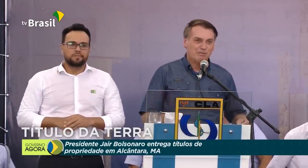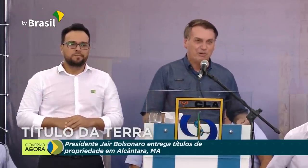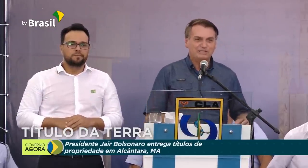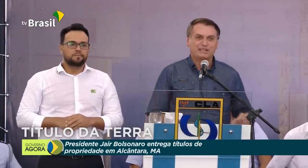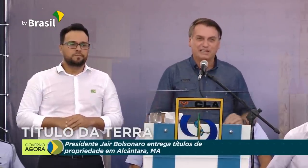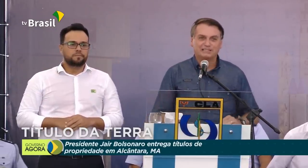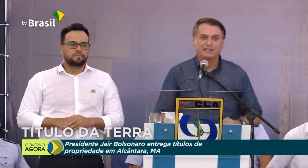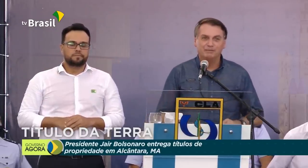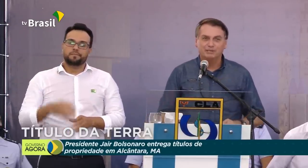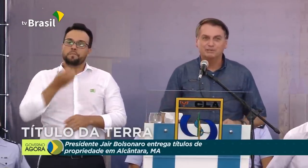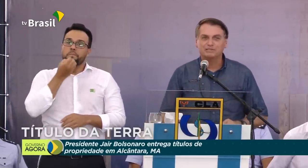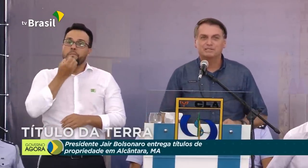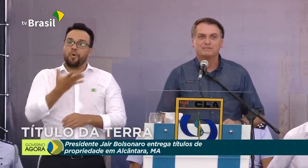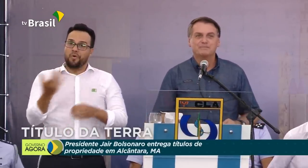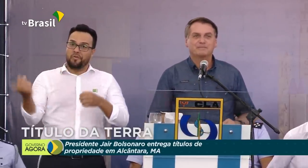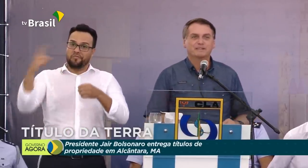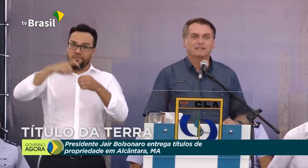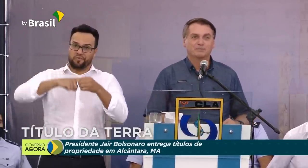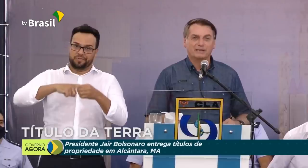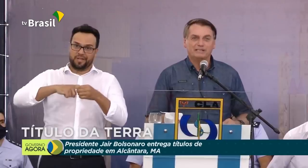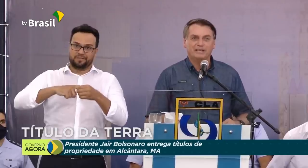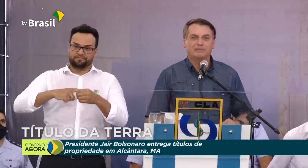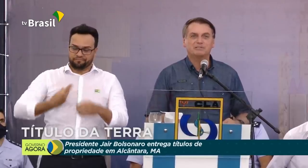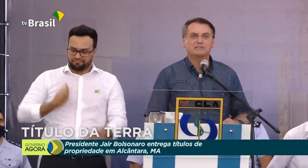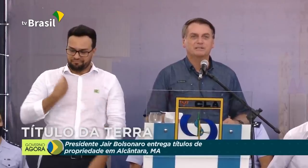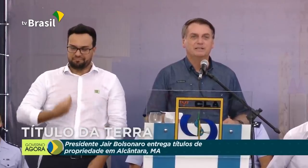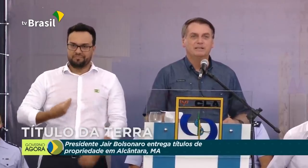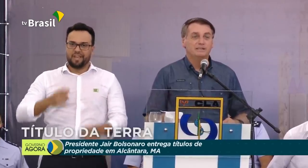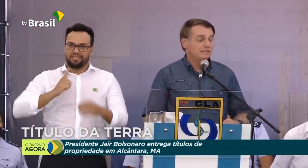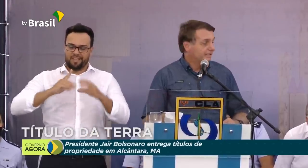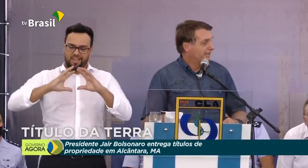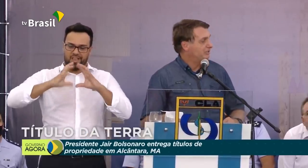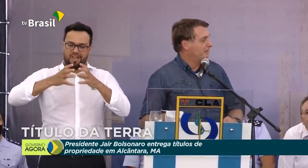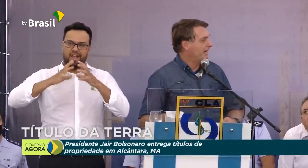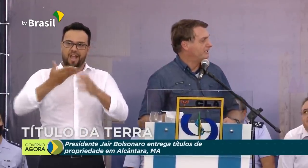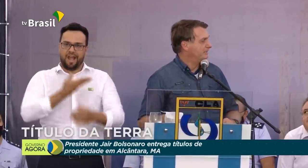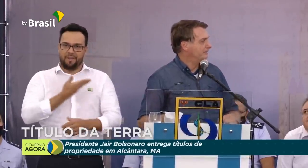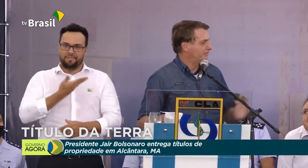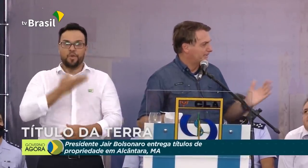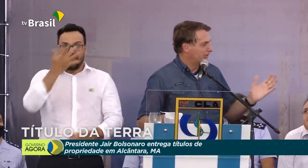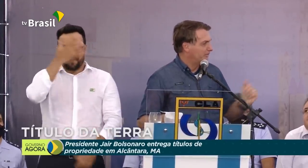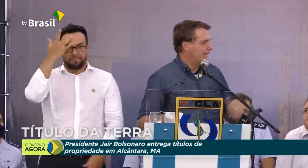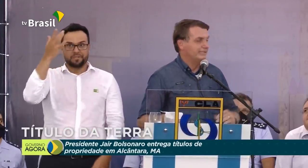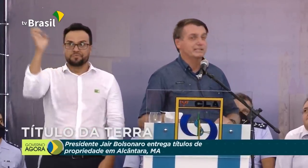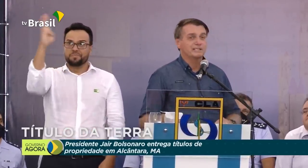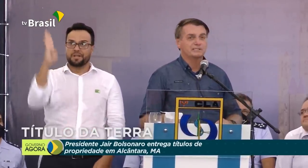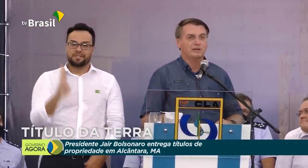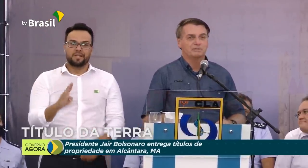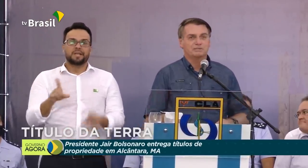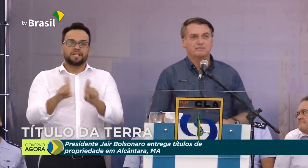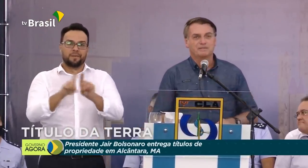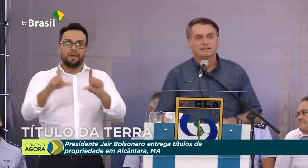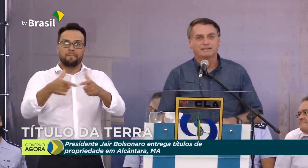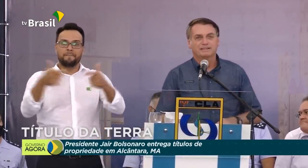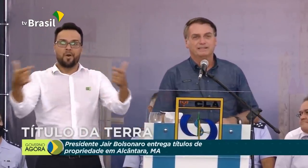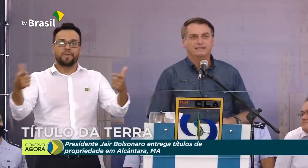Como é bom estar entre amigos brasileiros e, em grande parte, prezado padre,